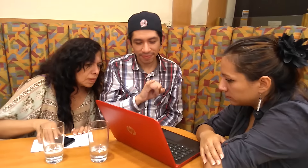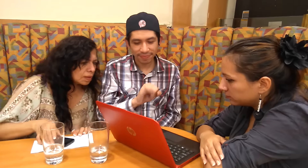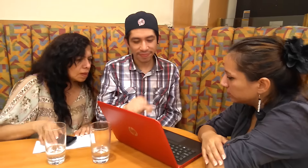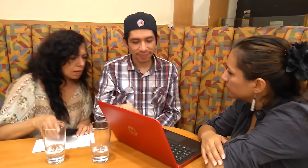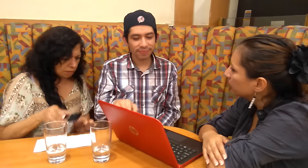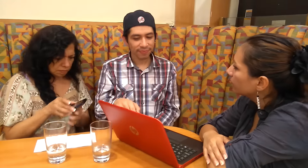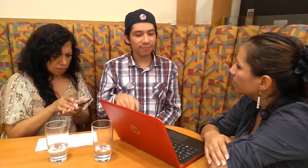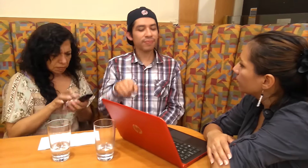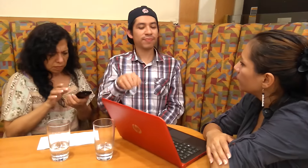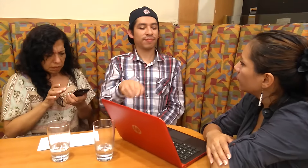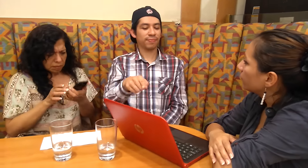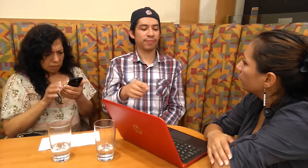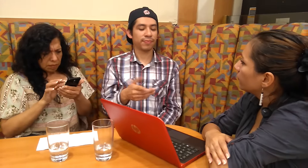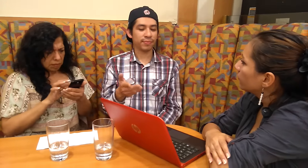Sí.